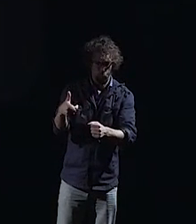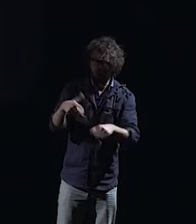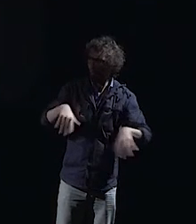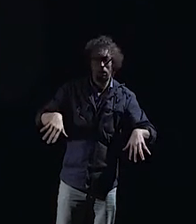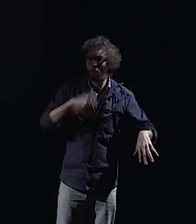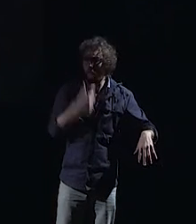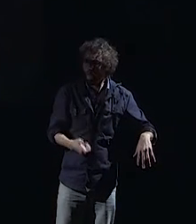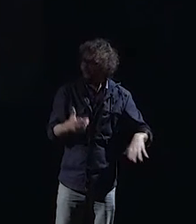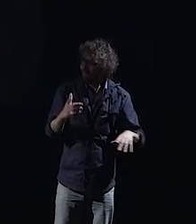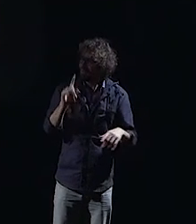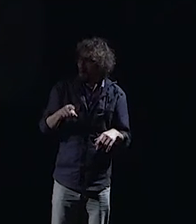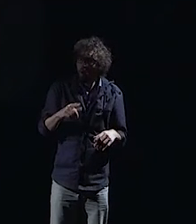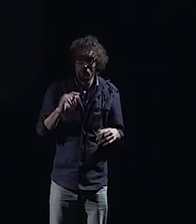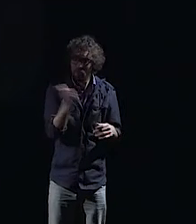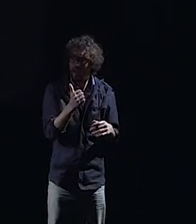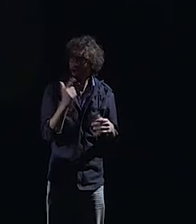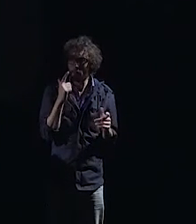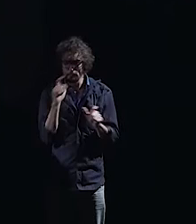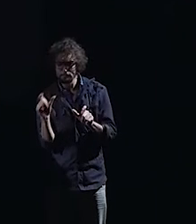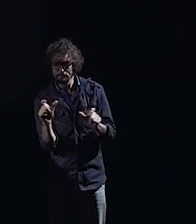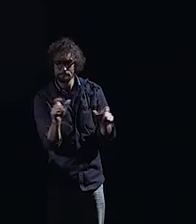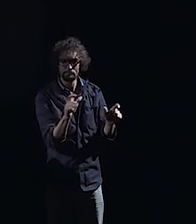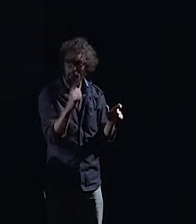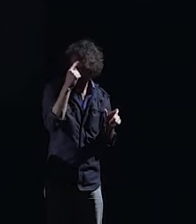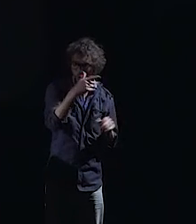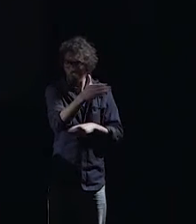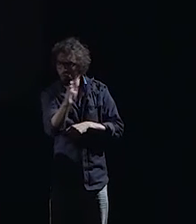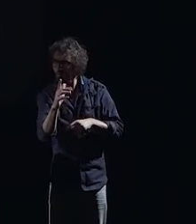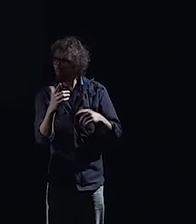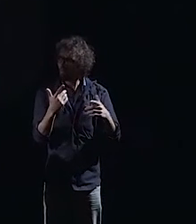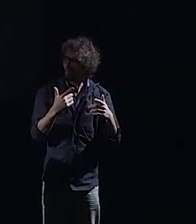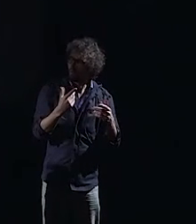limites. Et ça, pour poser des limites, il faut une forme de discipline. Et le seul truc, et ça,